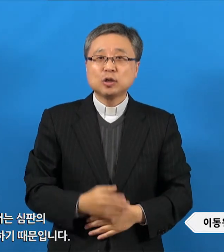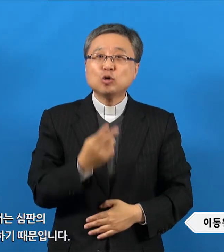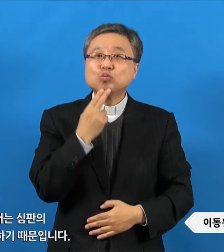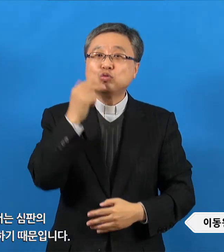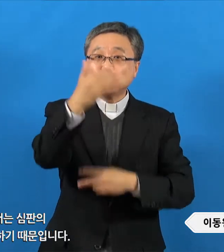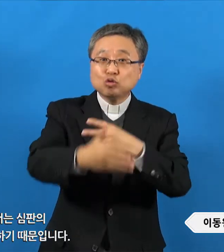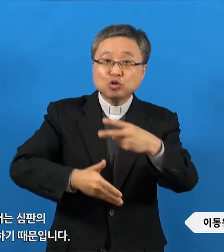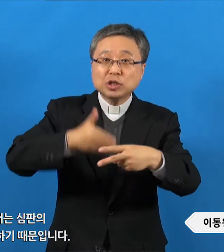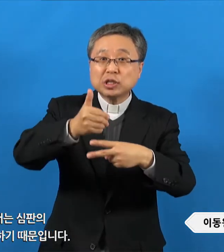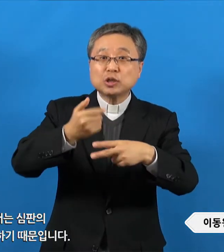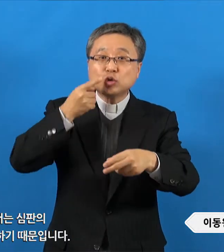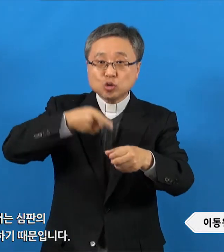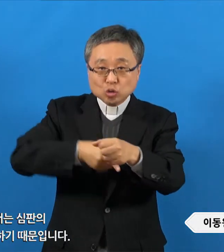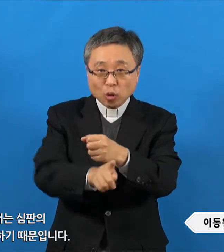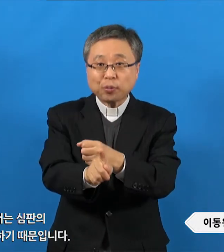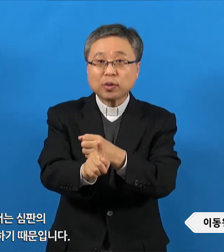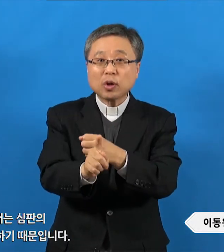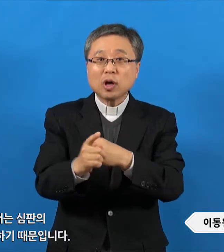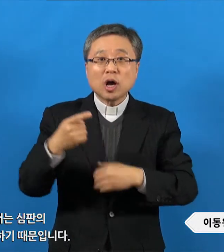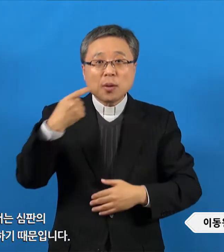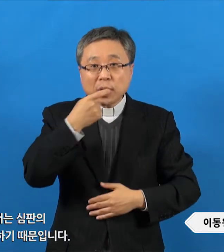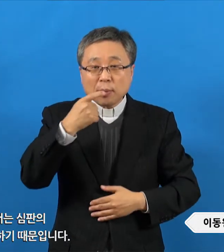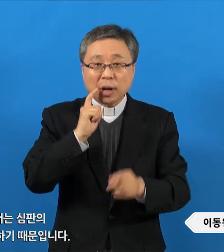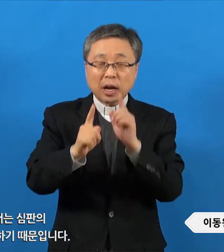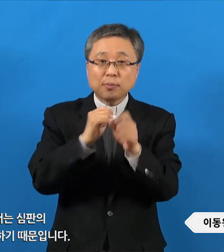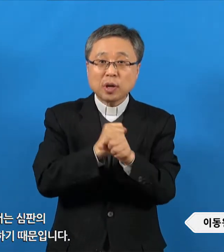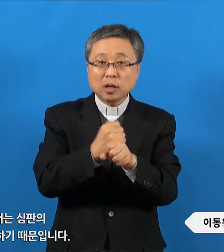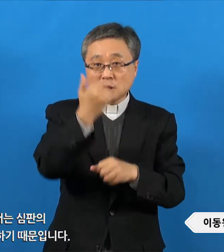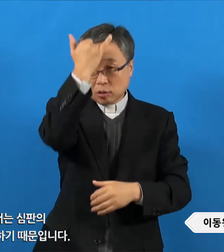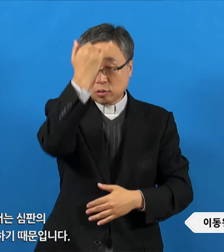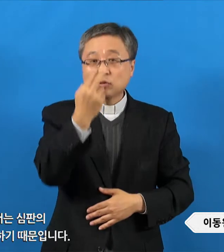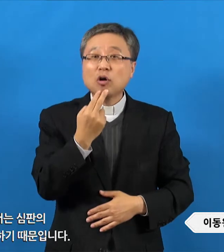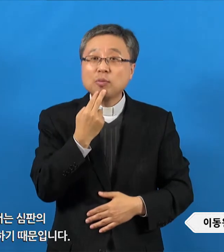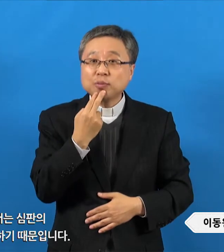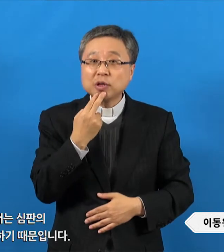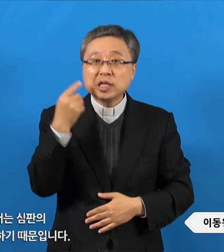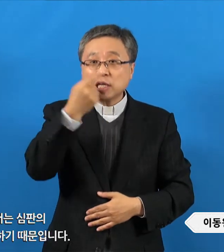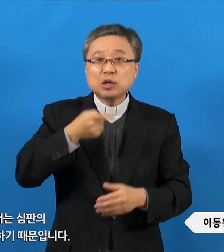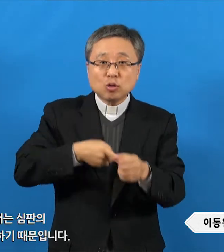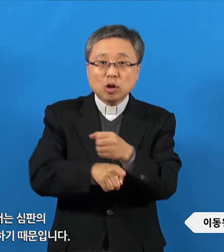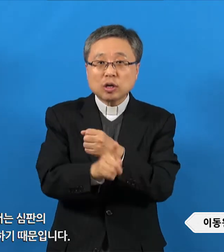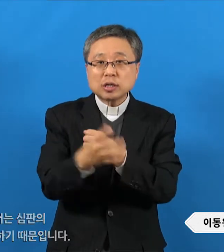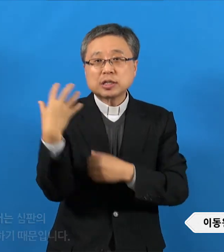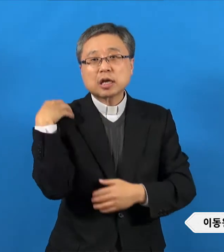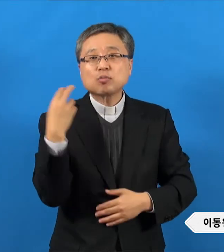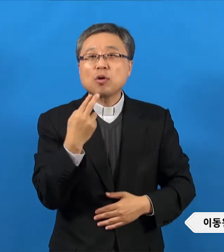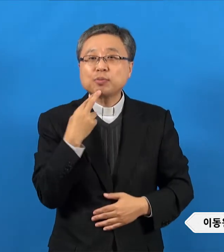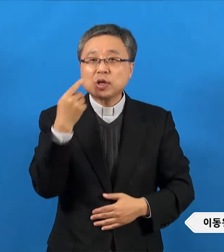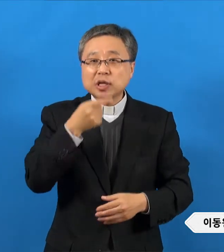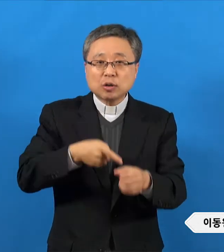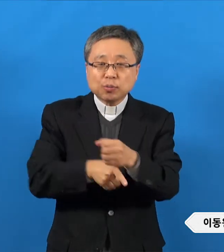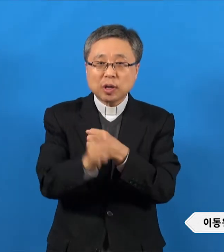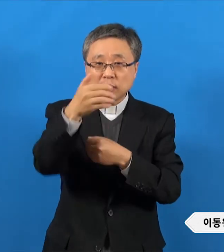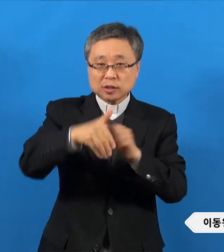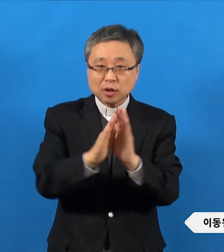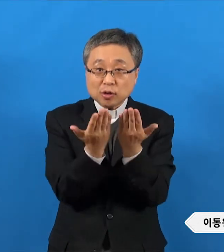무신론은 엄격하게 말하면 부도덕한 이론일 뿐만 아니라 무책임한 이론이에요. 성경적으로 무신론의